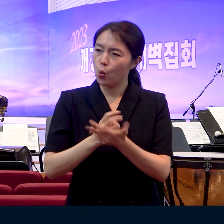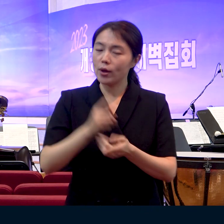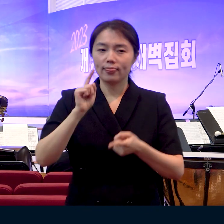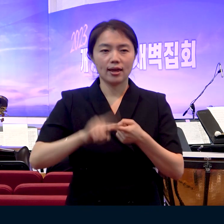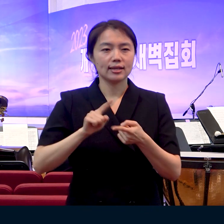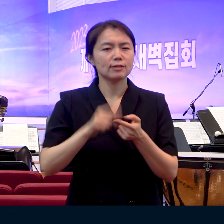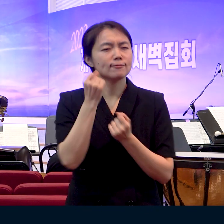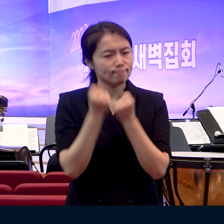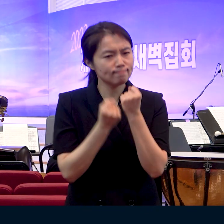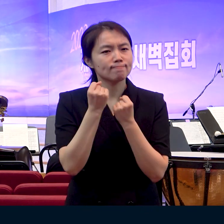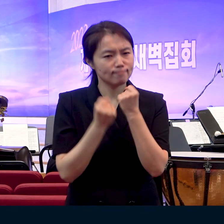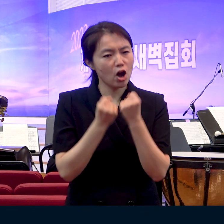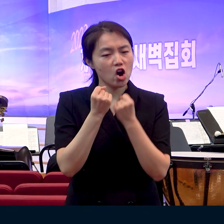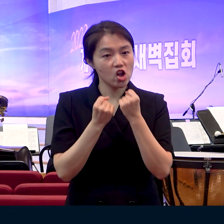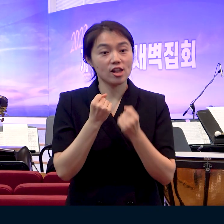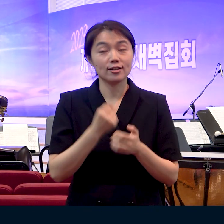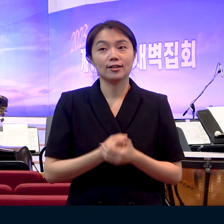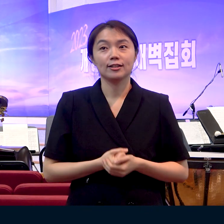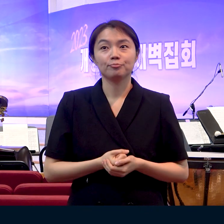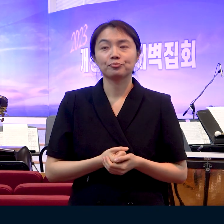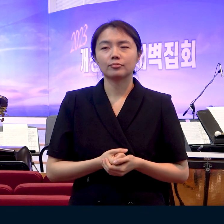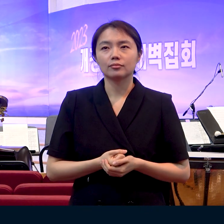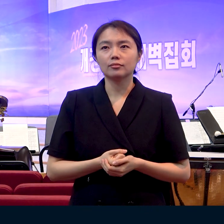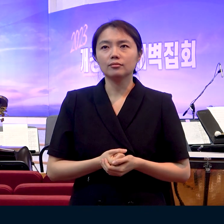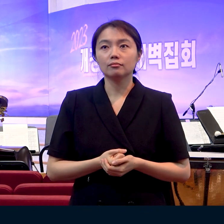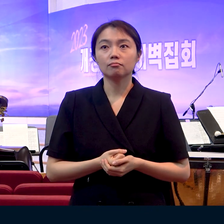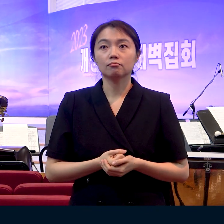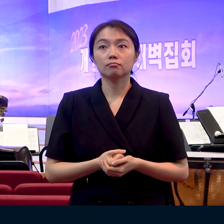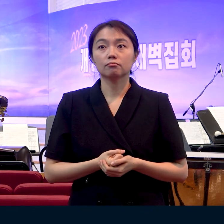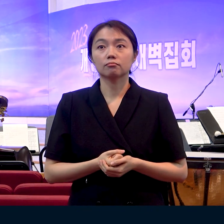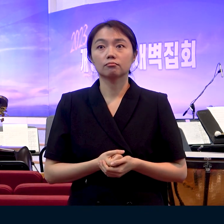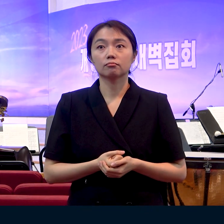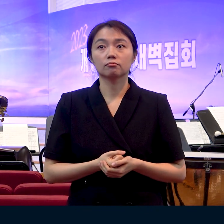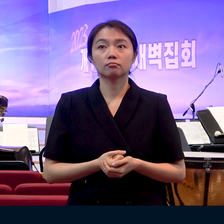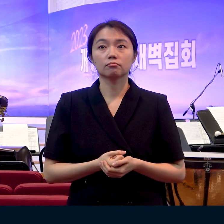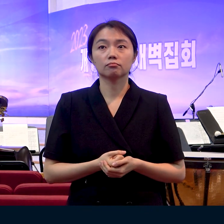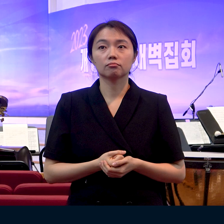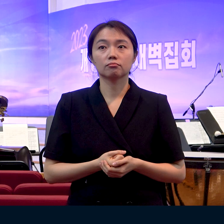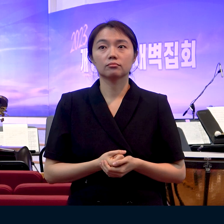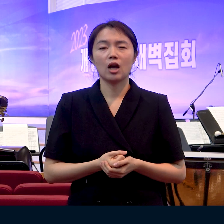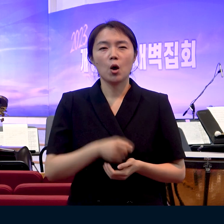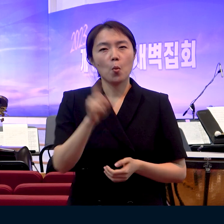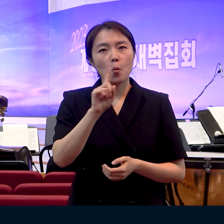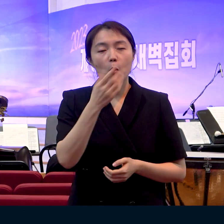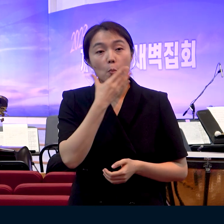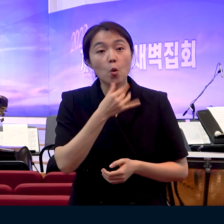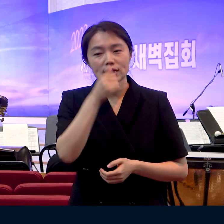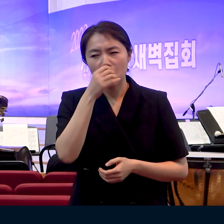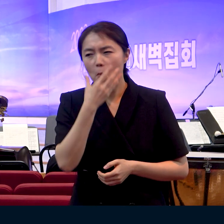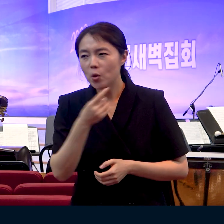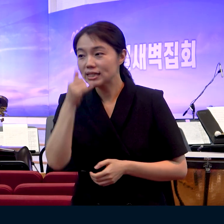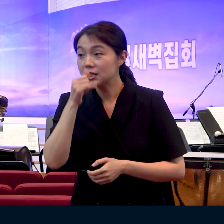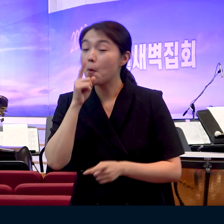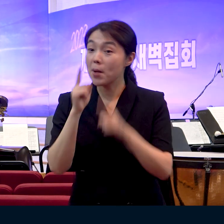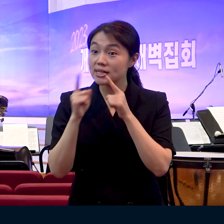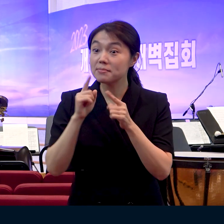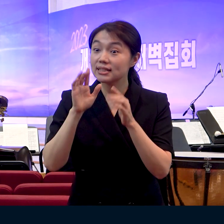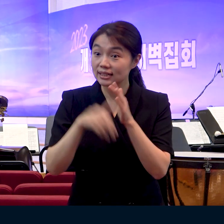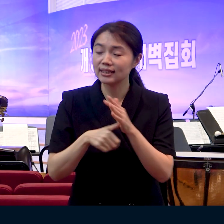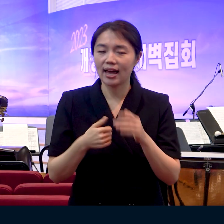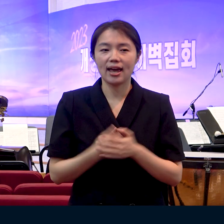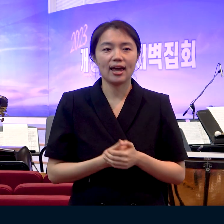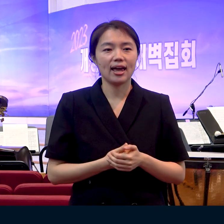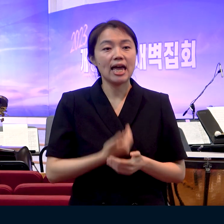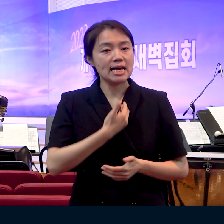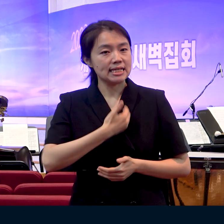산상수훈은 제자도의 말씀이죠. 그런데 정말 복이 있다는 말씀을 쫙 하시고 나서 이제 제자도에서 본격적으로